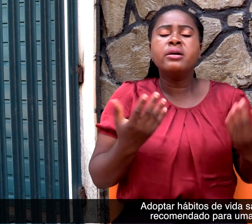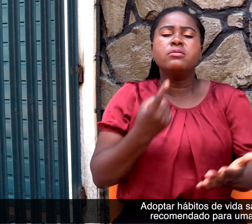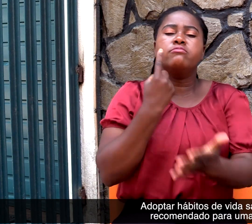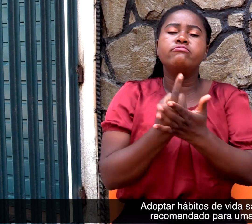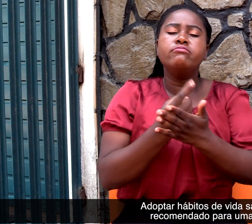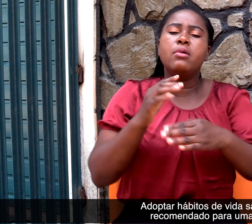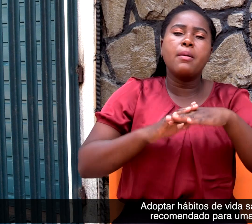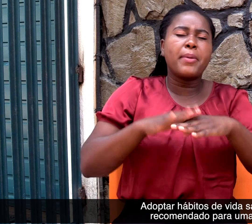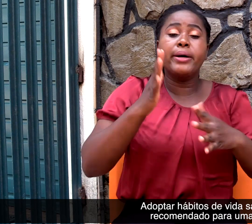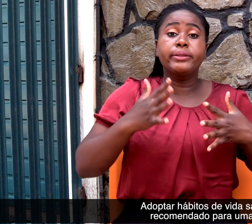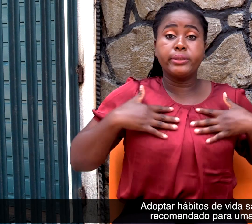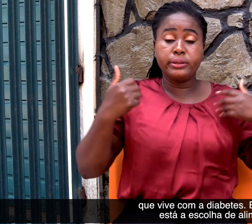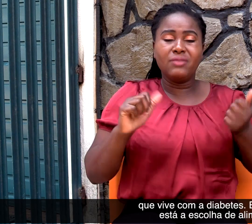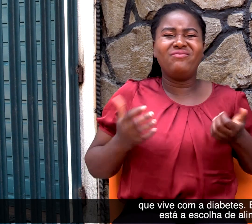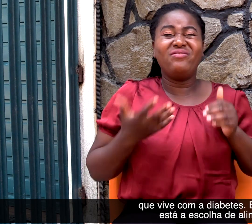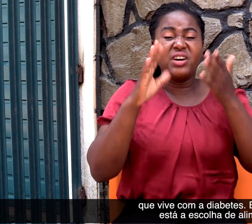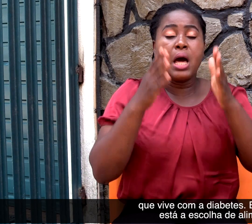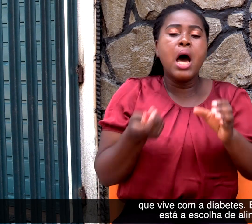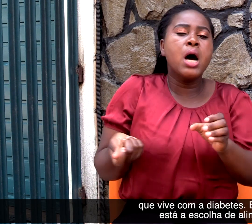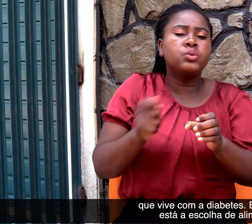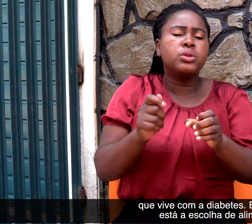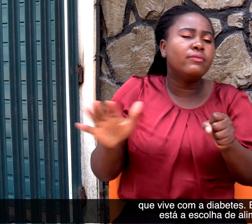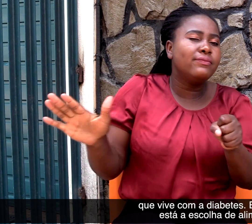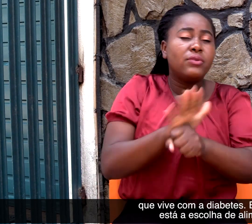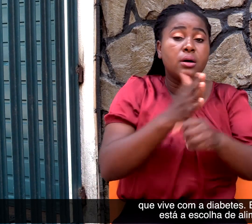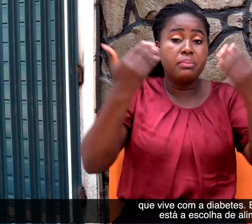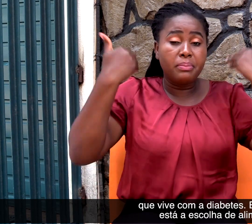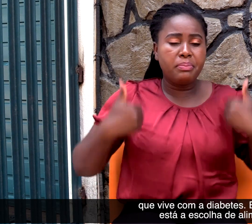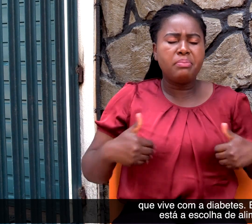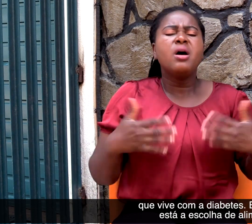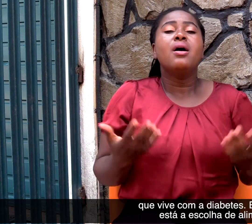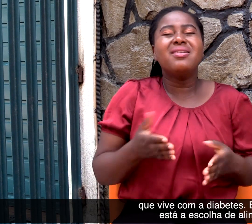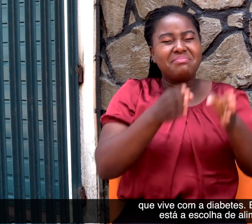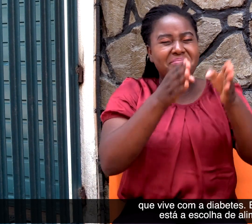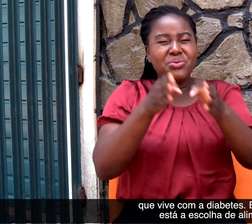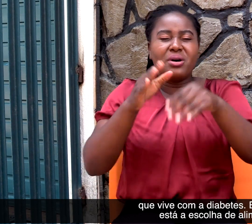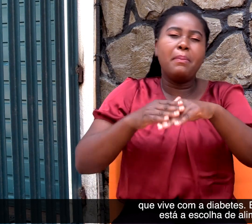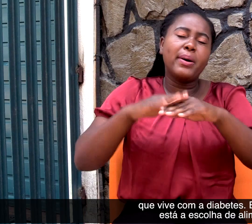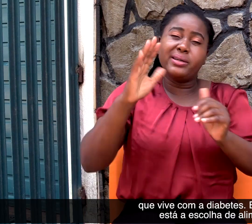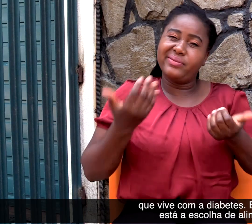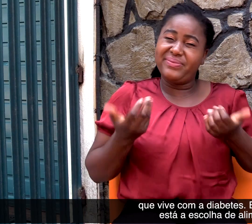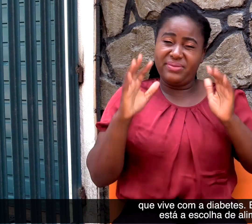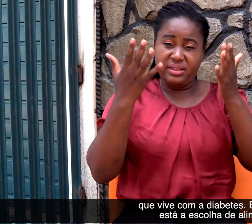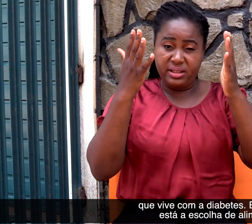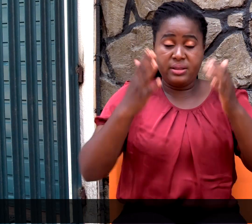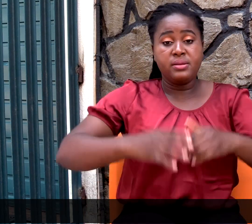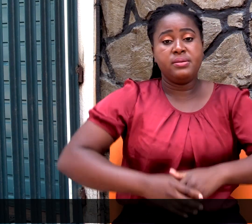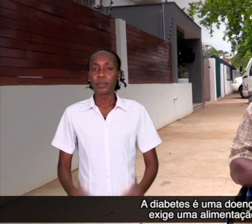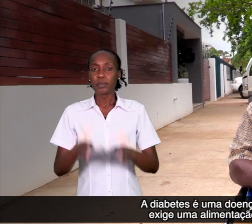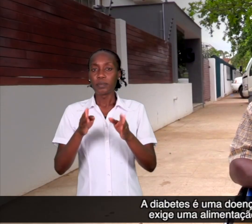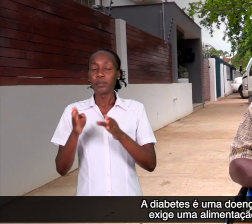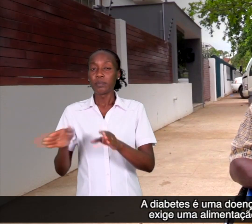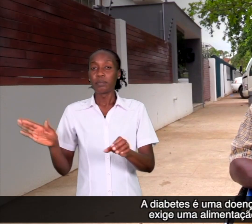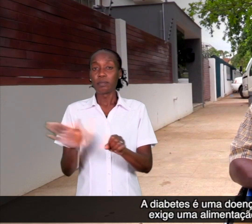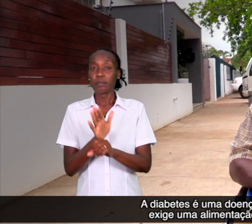é recomendado para uma pessoa que vive com a diabetes. Entre vários está a escolha de alimentos.